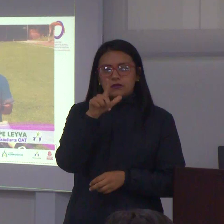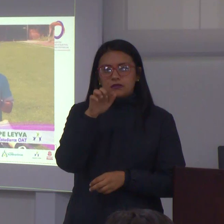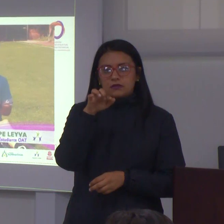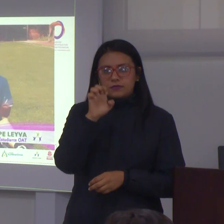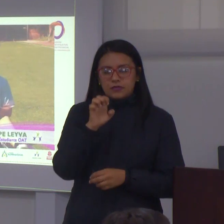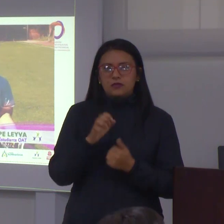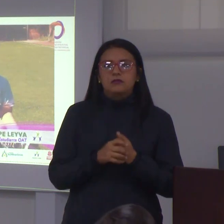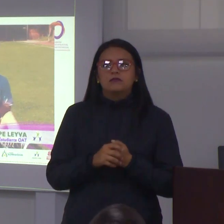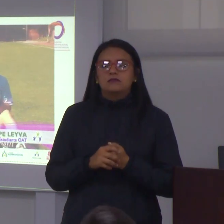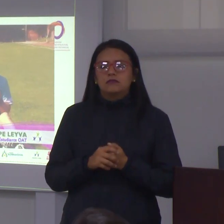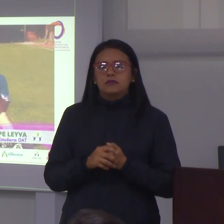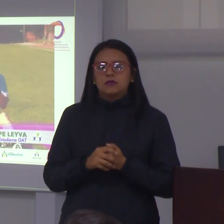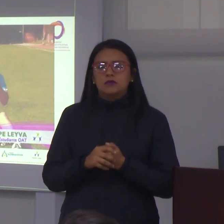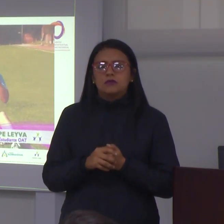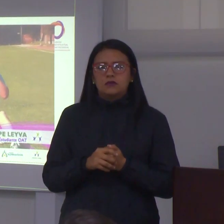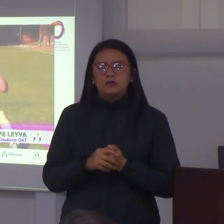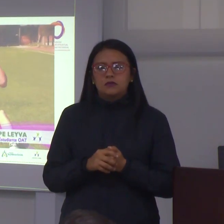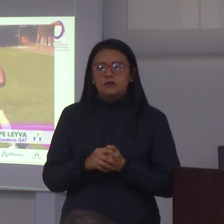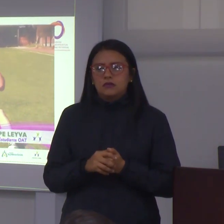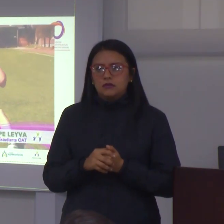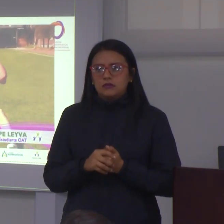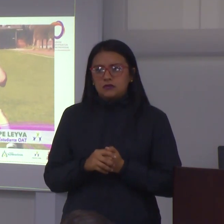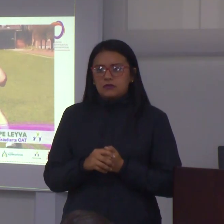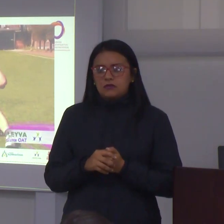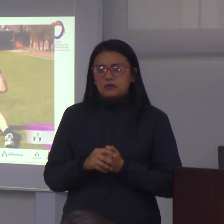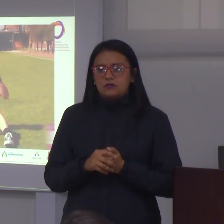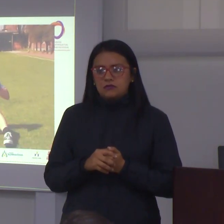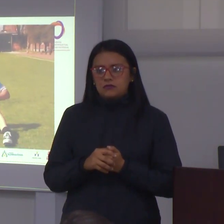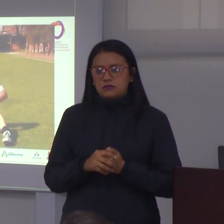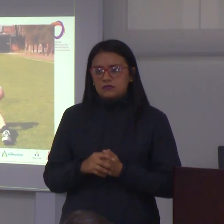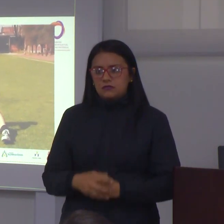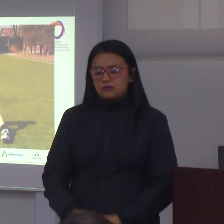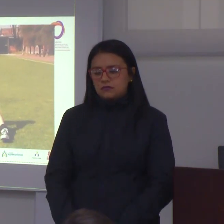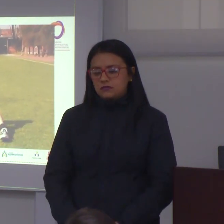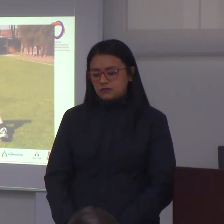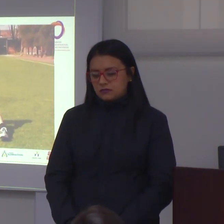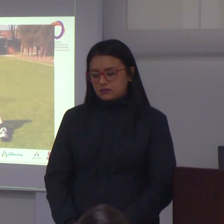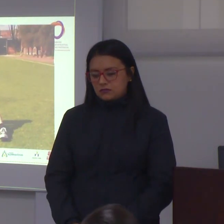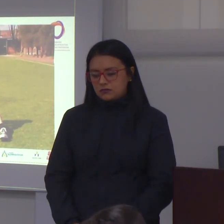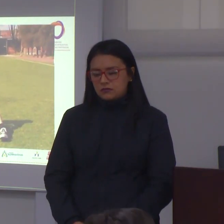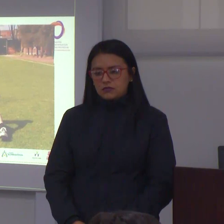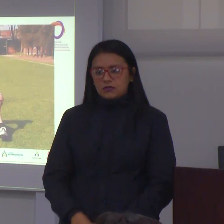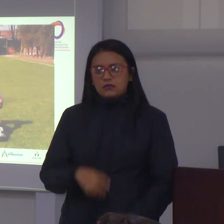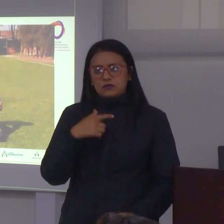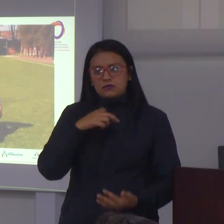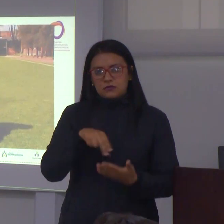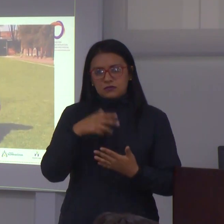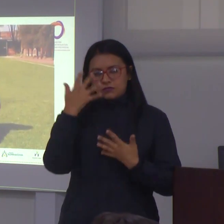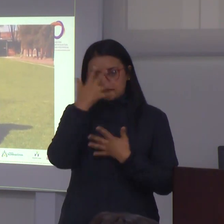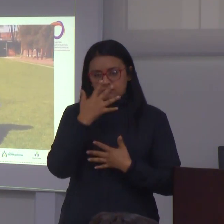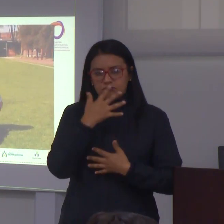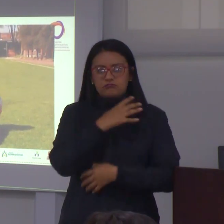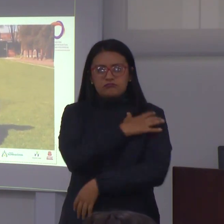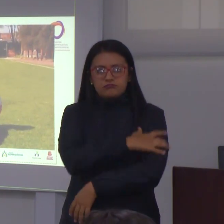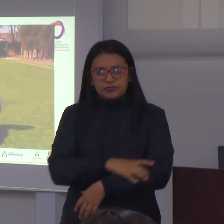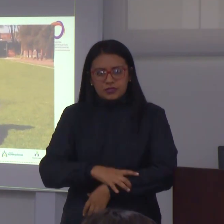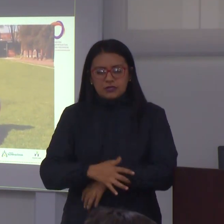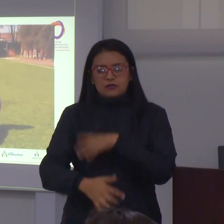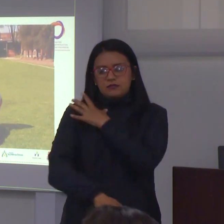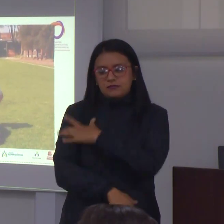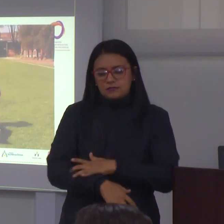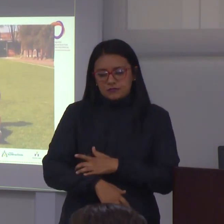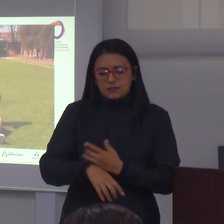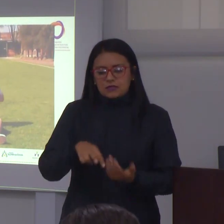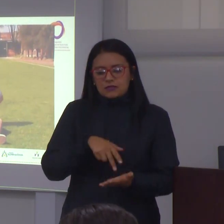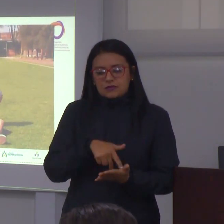Hacemos llorando la cabeza, los brazos, piernas,